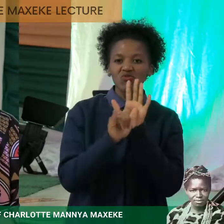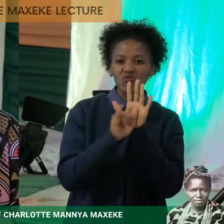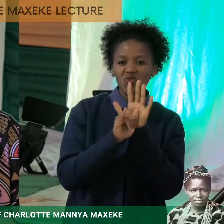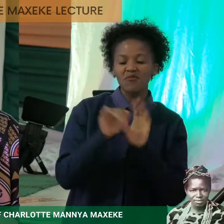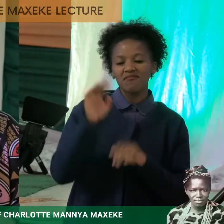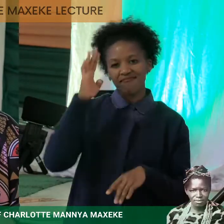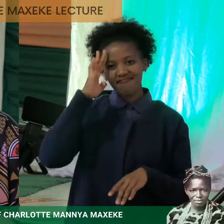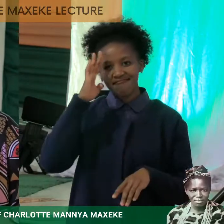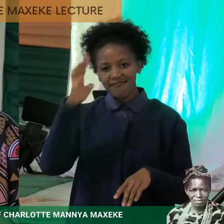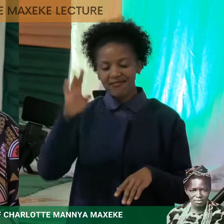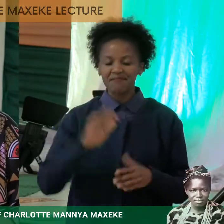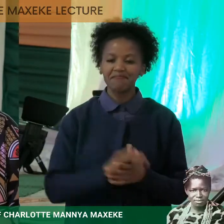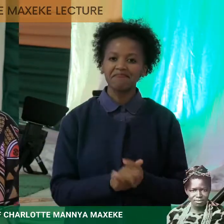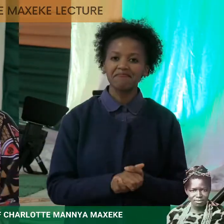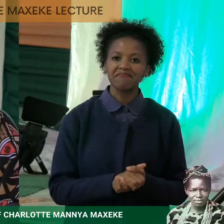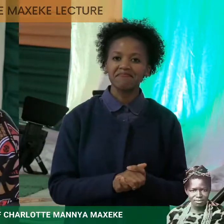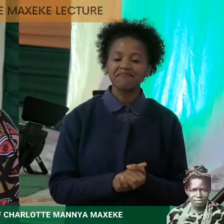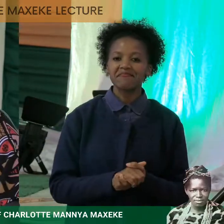siyabulisa bethuna.